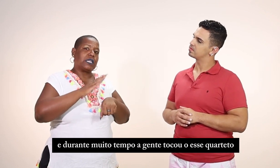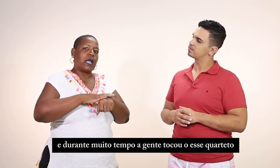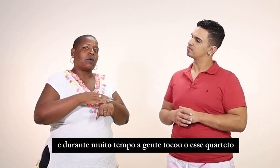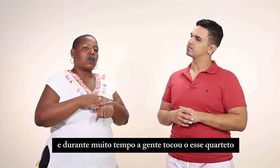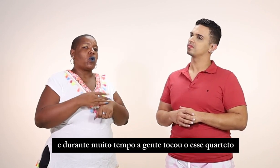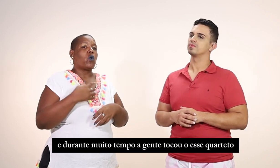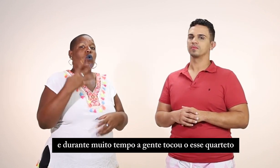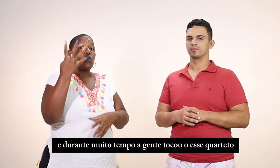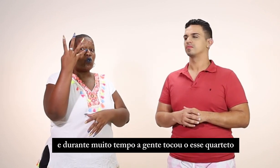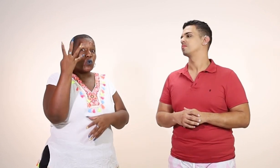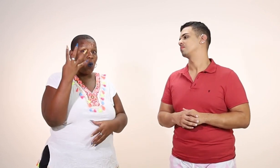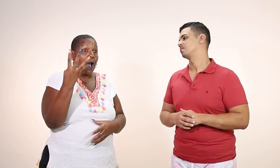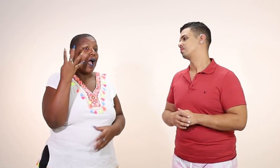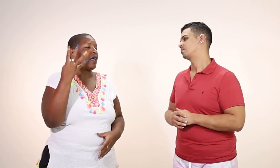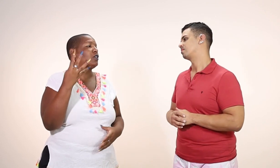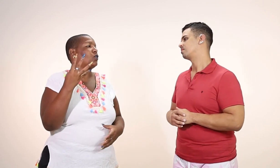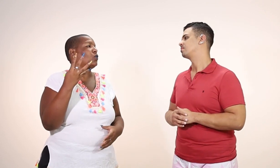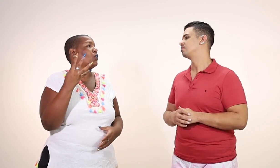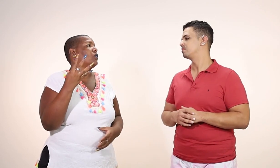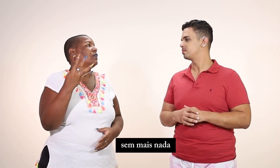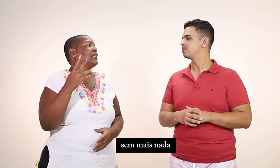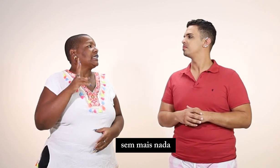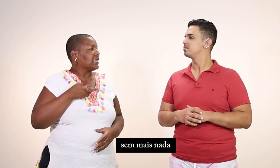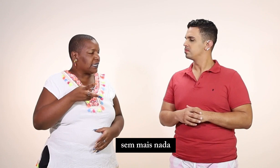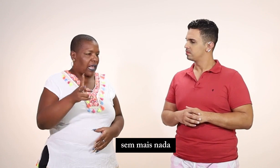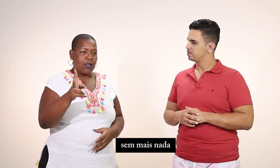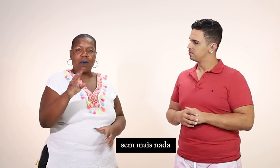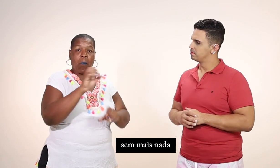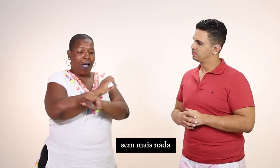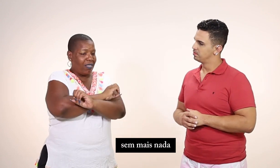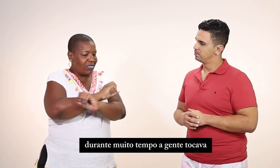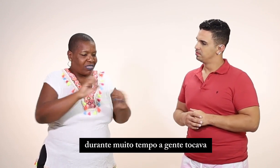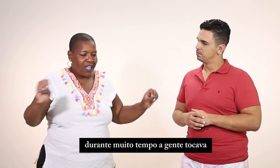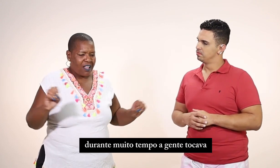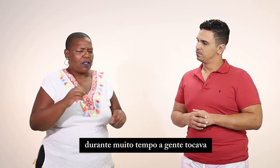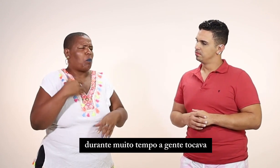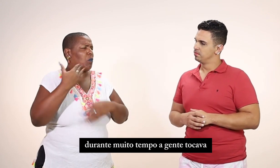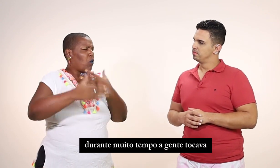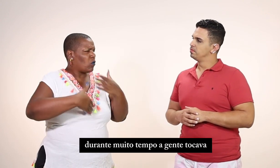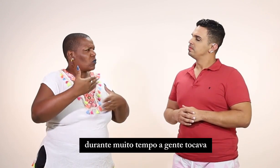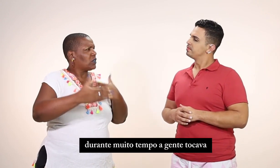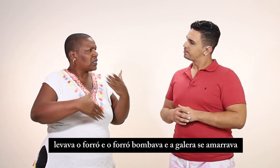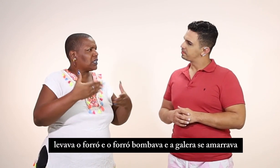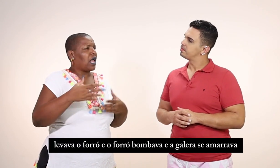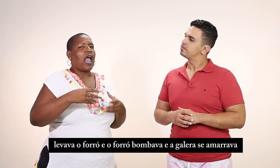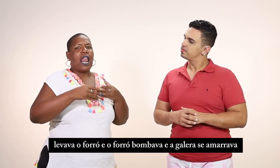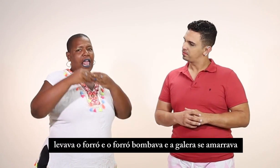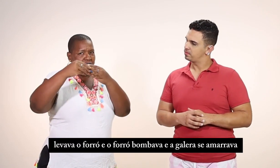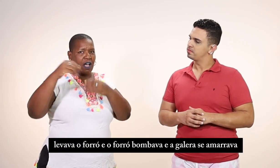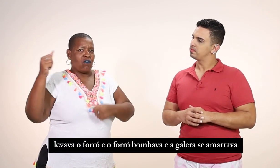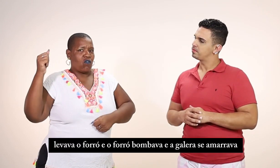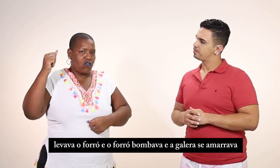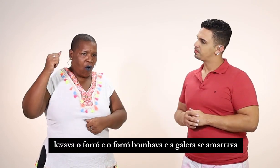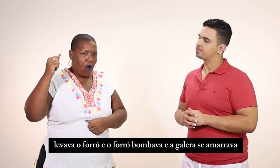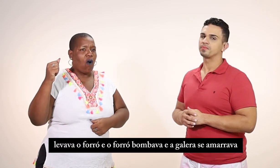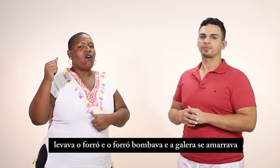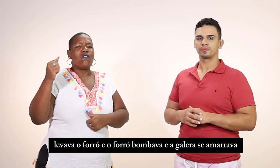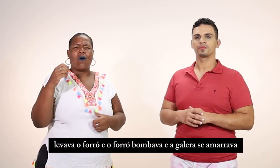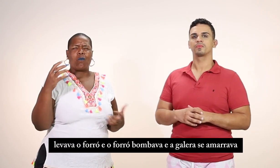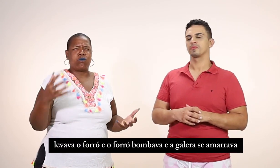esse quarteto sem mais nada. Durante muito tempo a gente tocava, levava o forró e o forró bombava e a galera